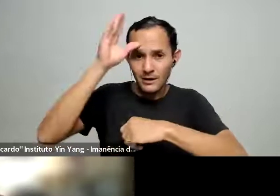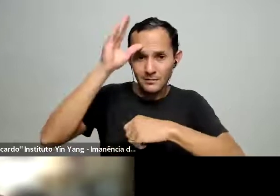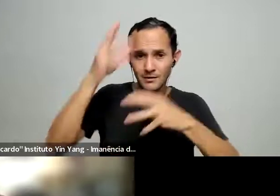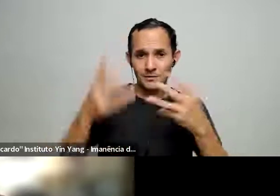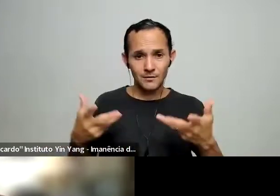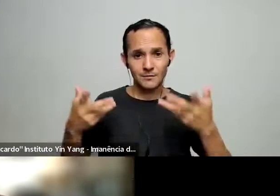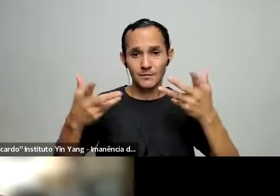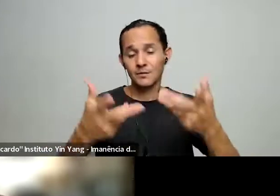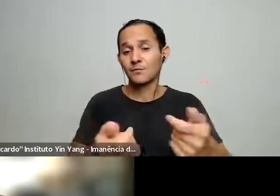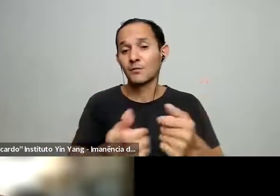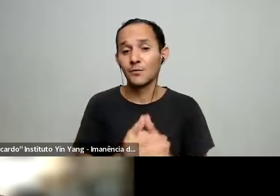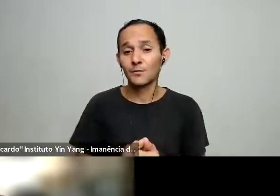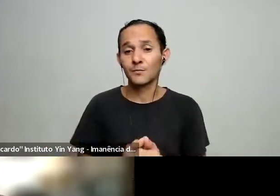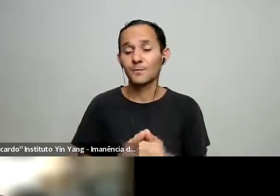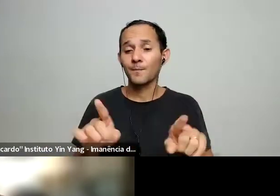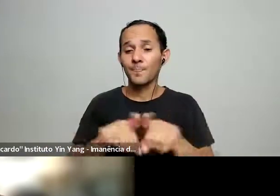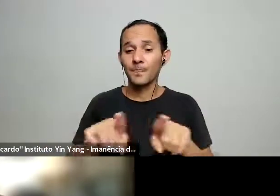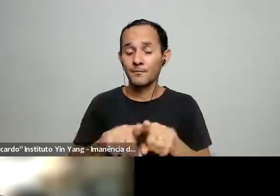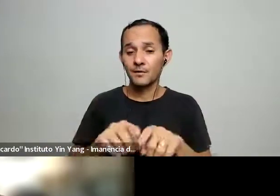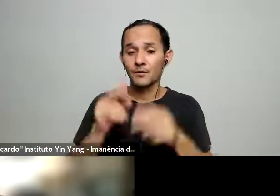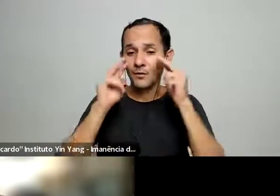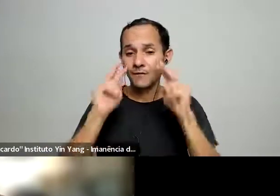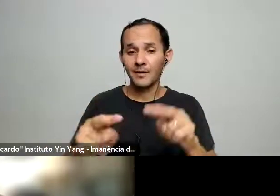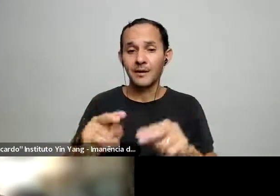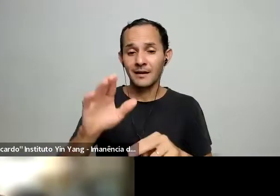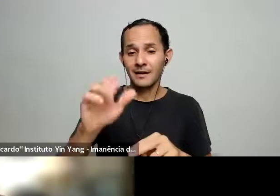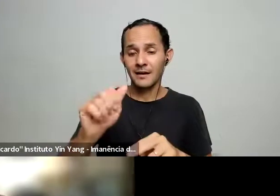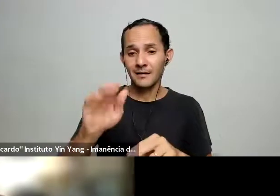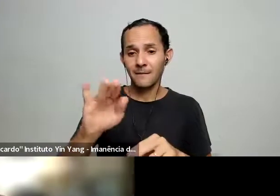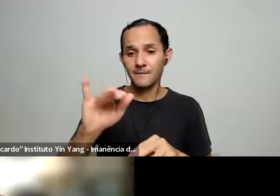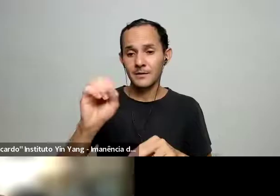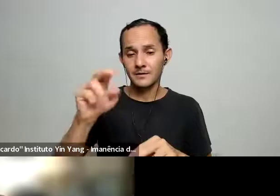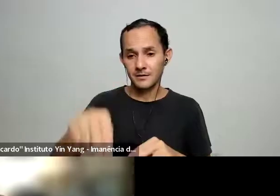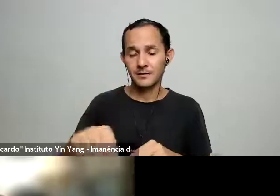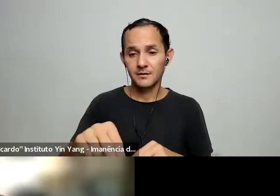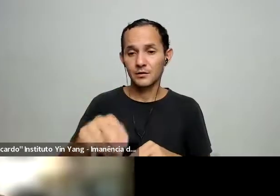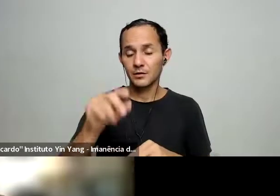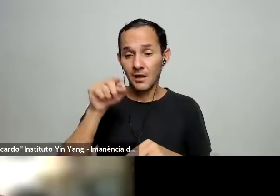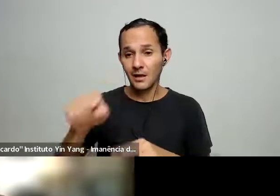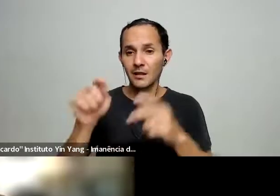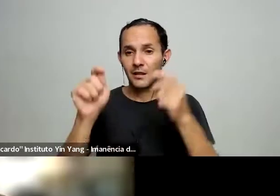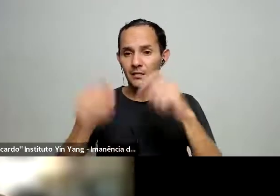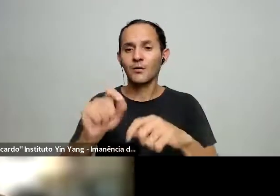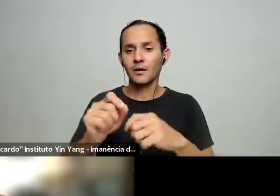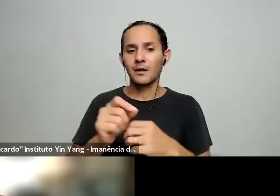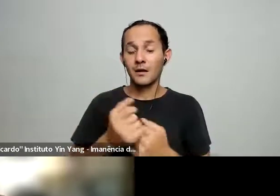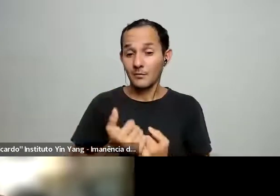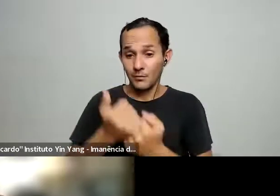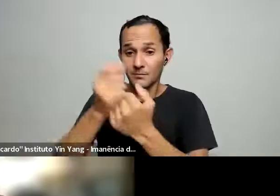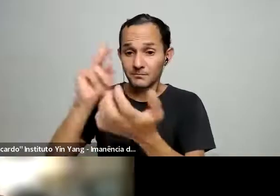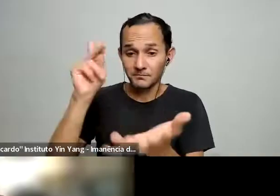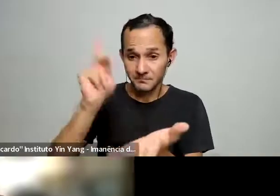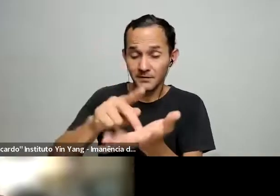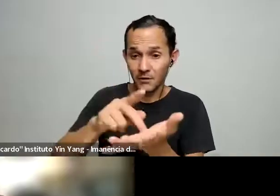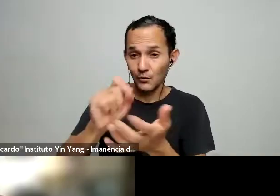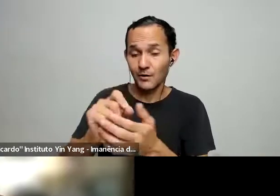incrível, e a gente vê que a Cabizin realmente ela pode ajudar bastante as